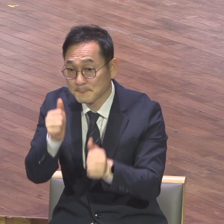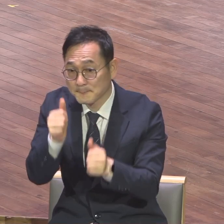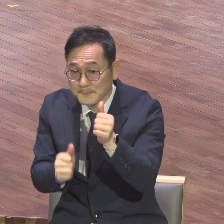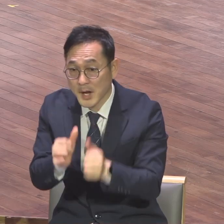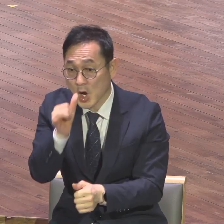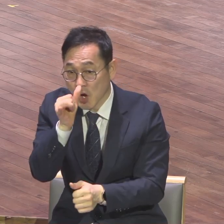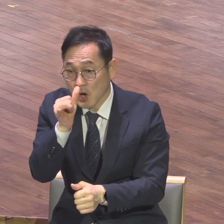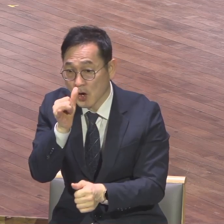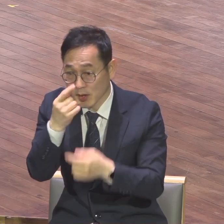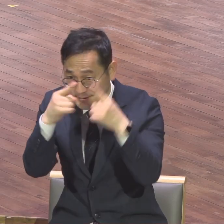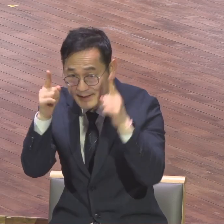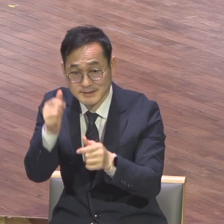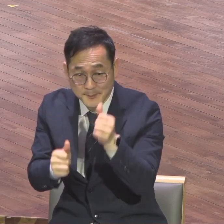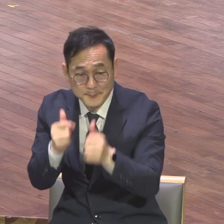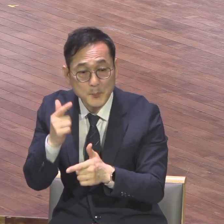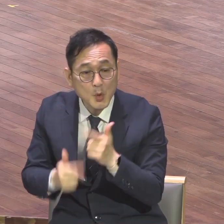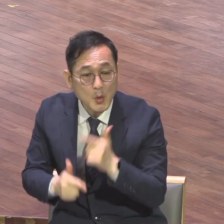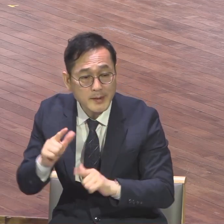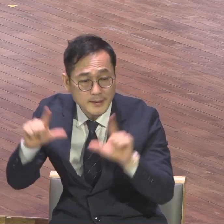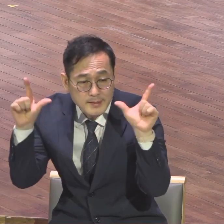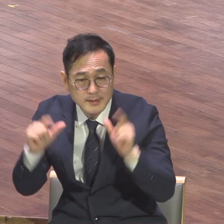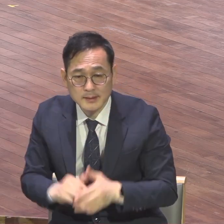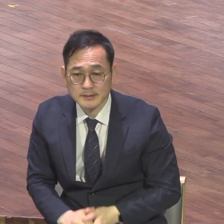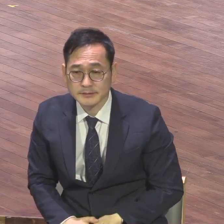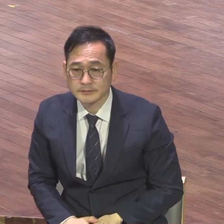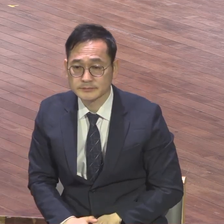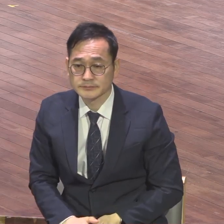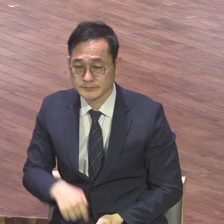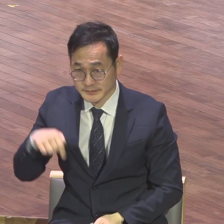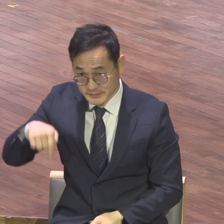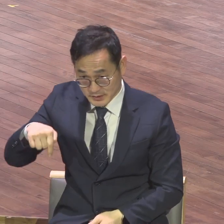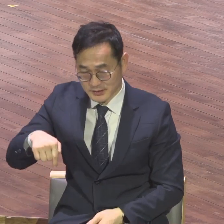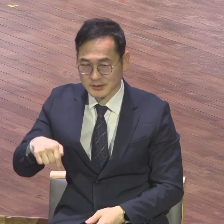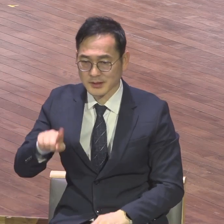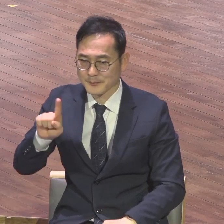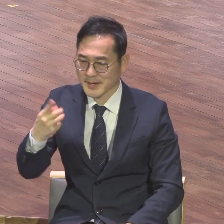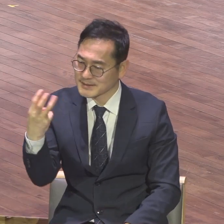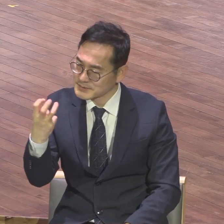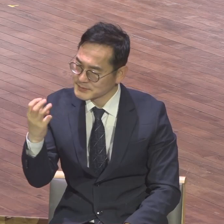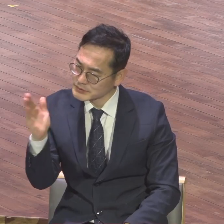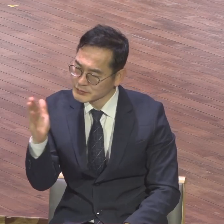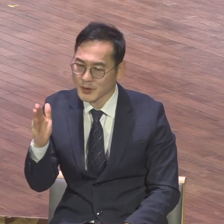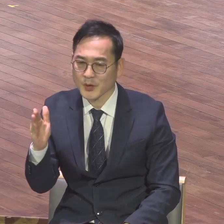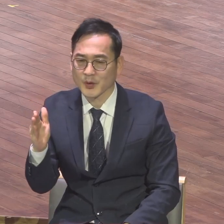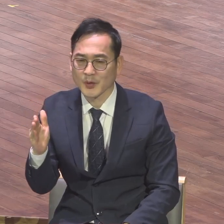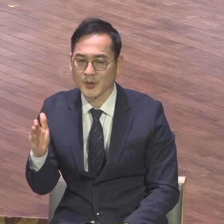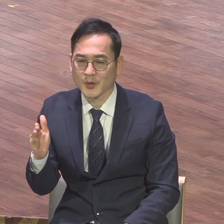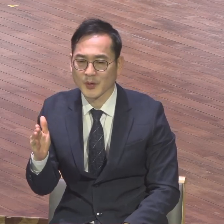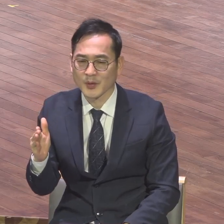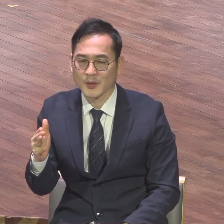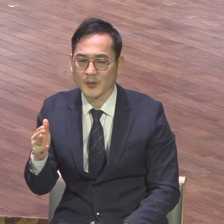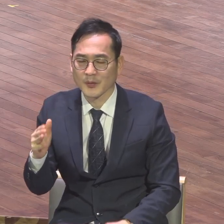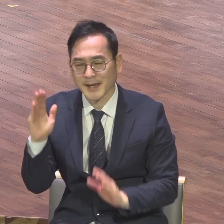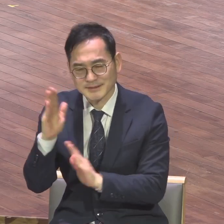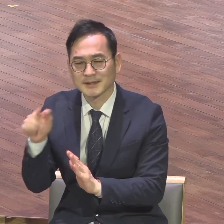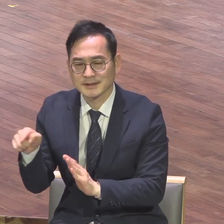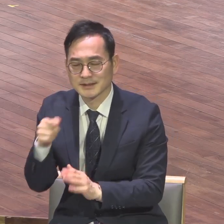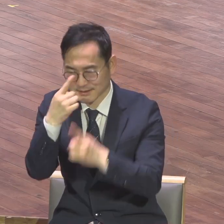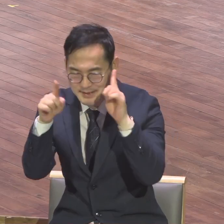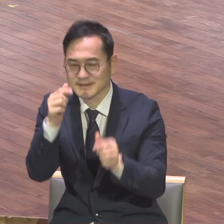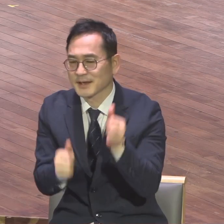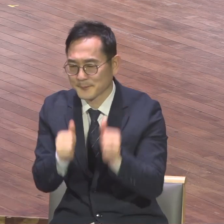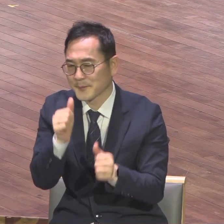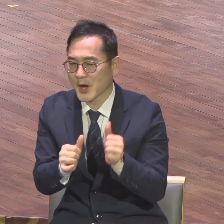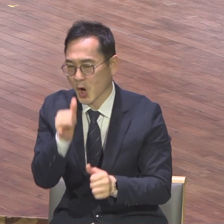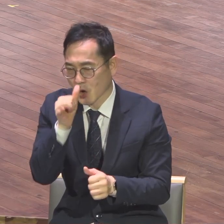시험 치지요. 수능 시험. 우리 교회에서 130명 렘넌트들이 이 수능 시험을 치르게 되는데 지금까지